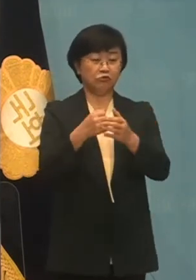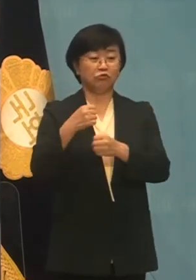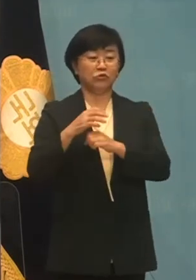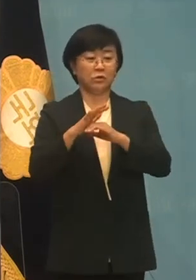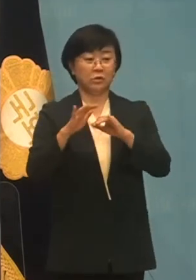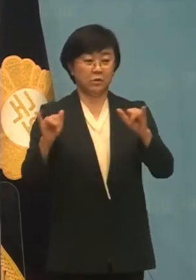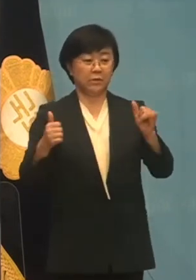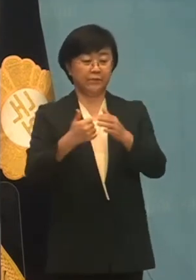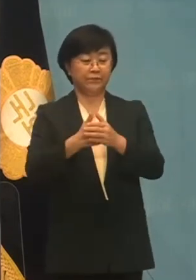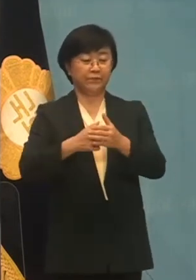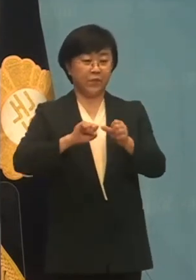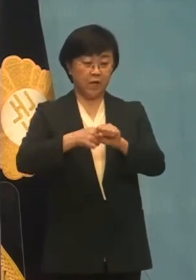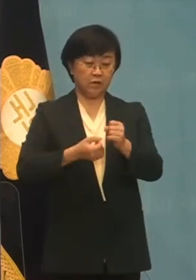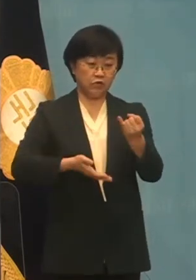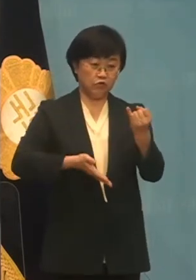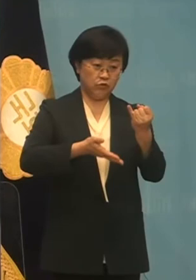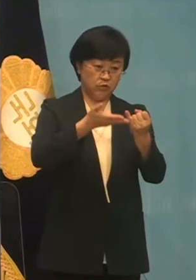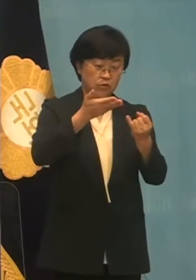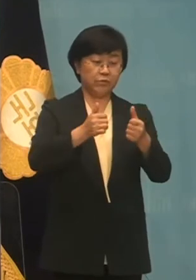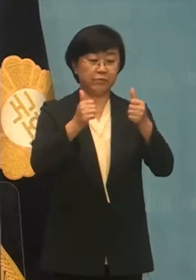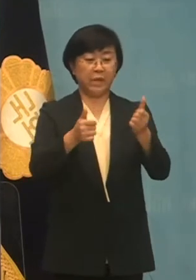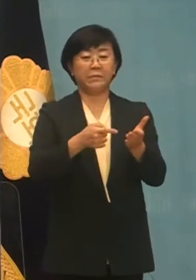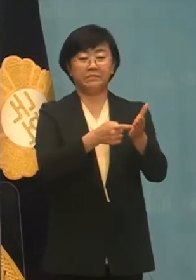등 강제추행원으로 입건되었습니다.